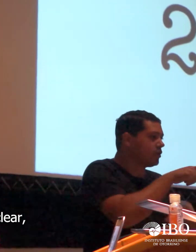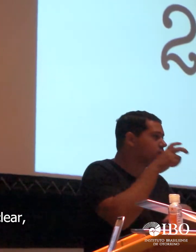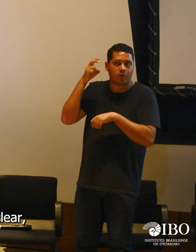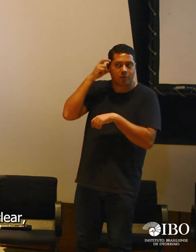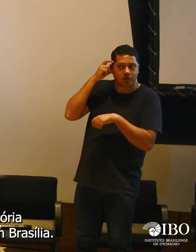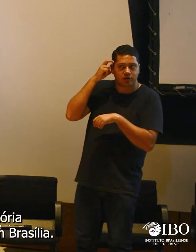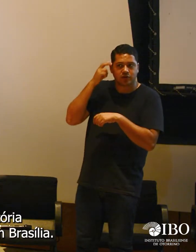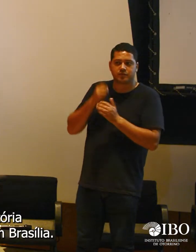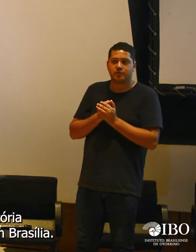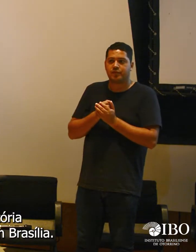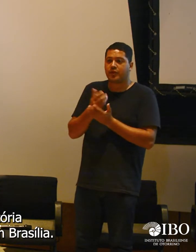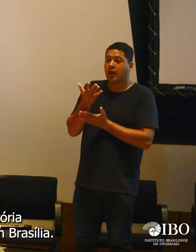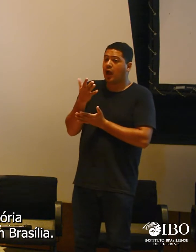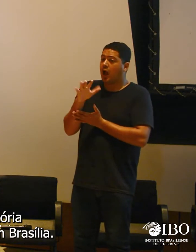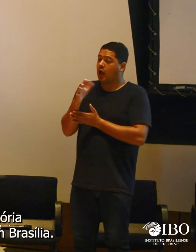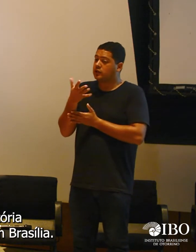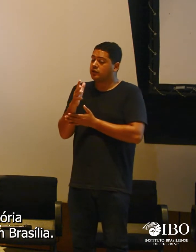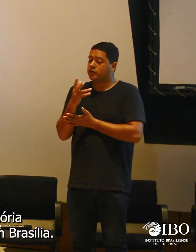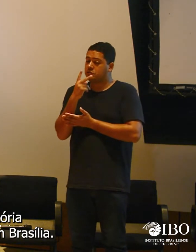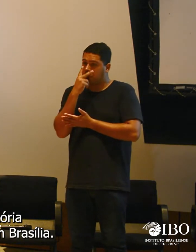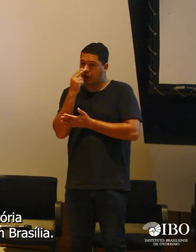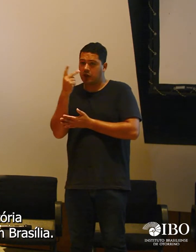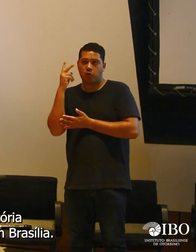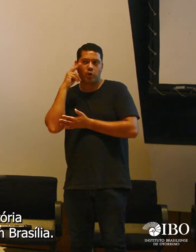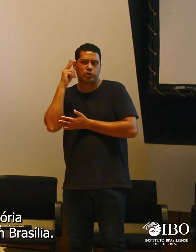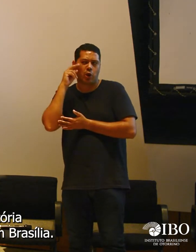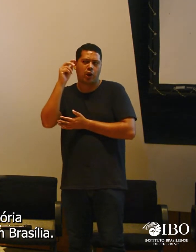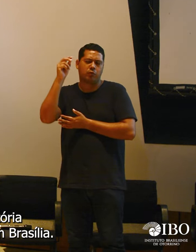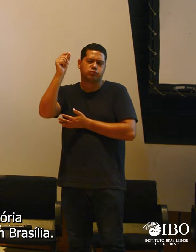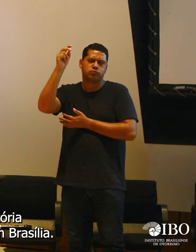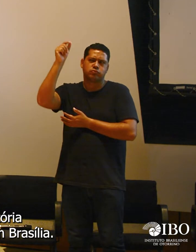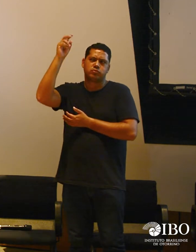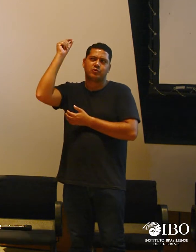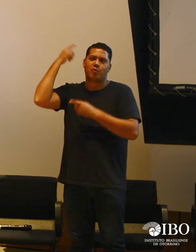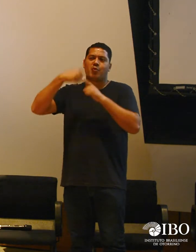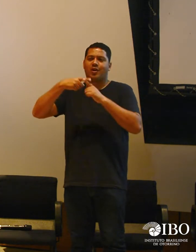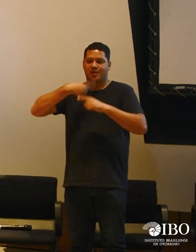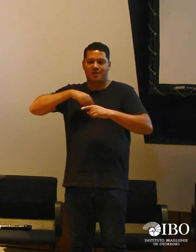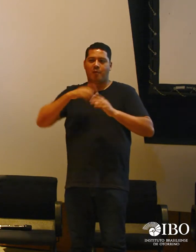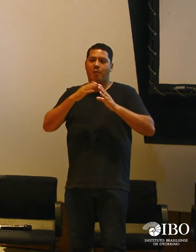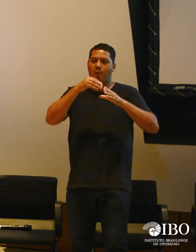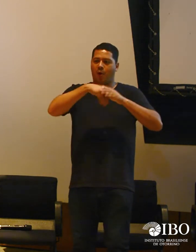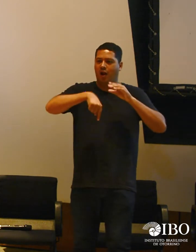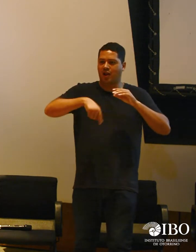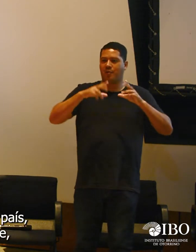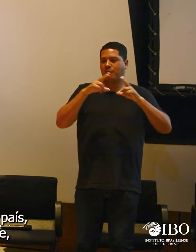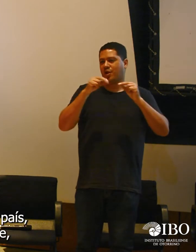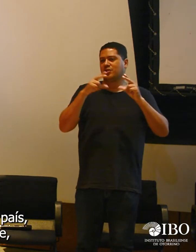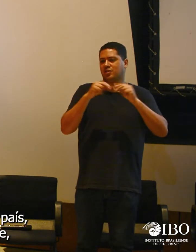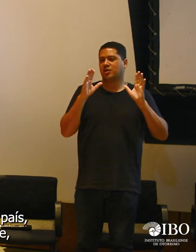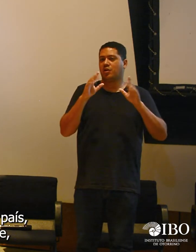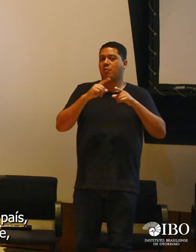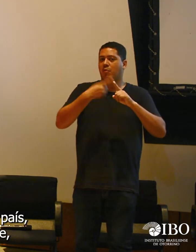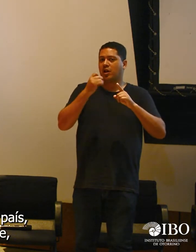coclear. Muitas vezes isso pode parecer uma história distante, porque nós estamos em Brasília. Mas se a gente for para